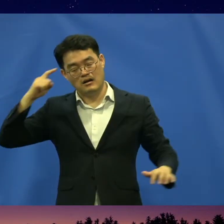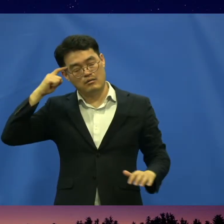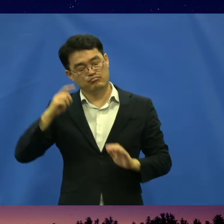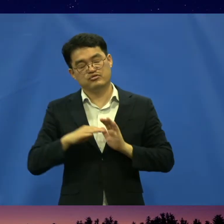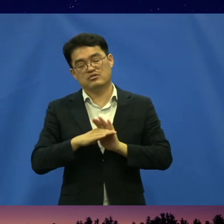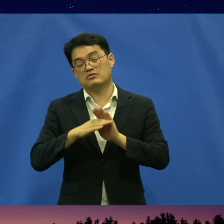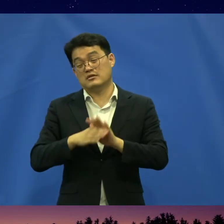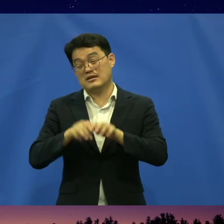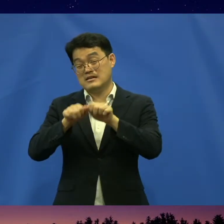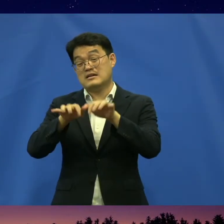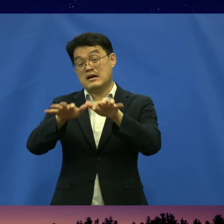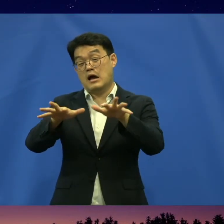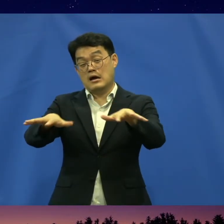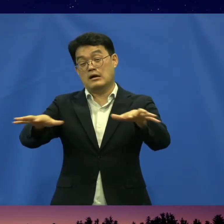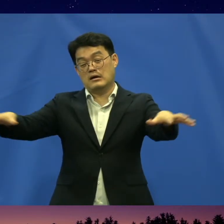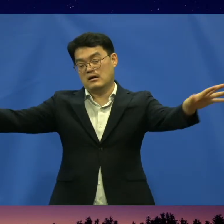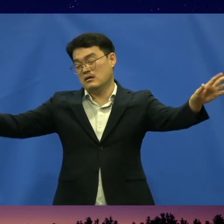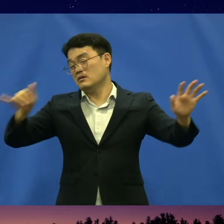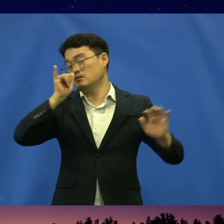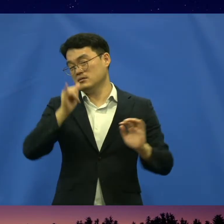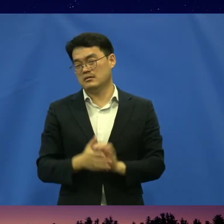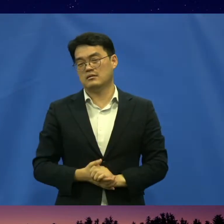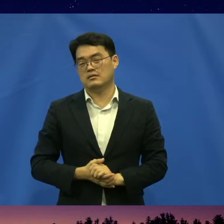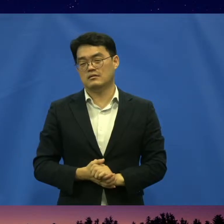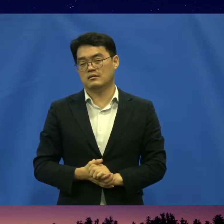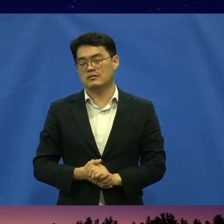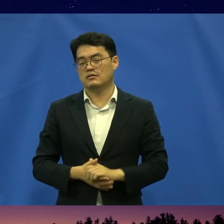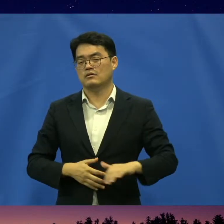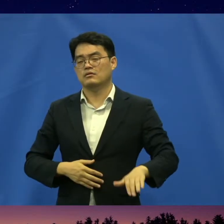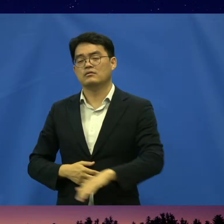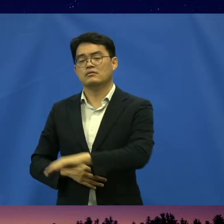우리 교회 참 좋은 전통이 뭐예요? 입